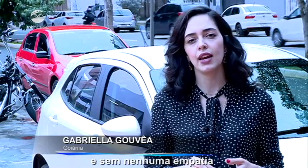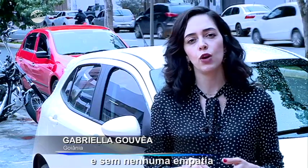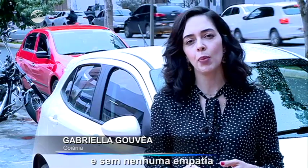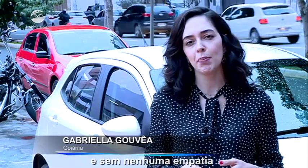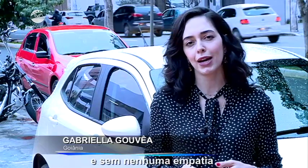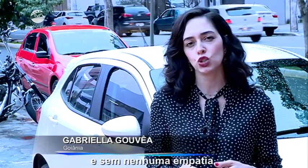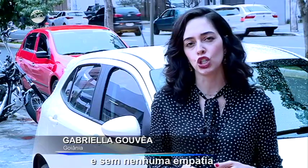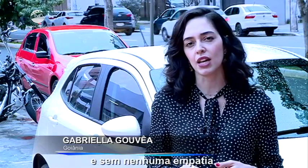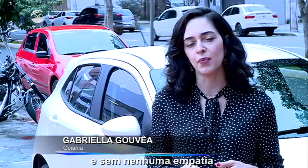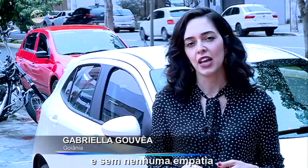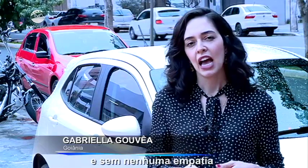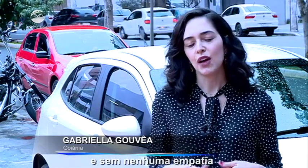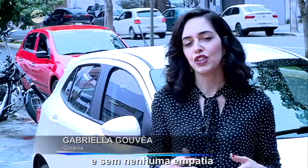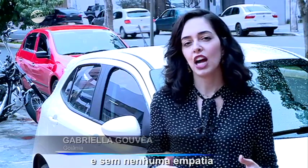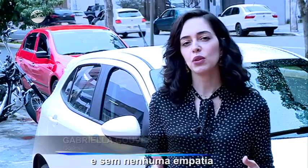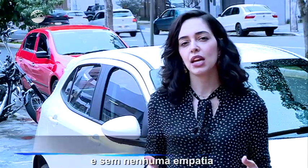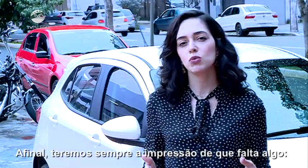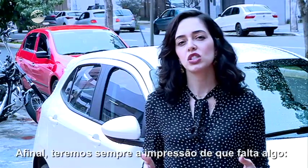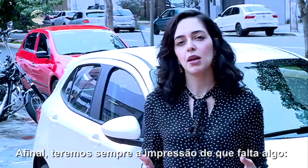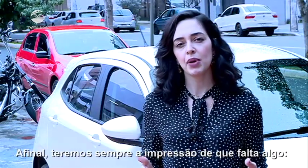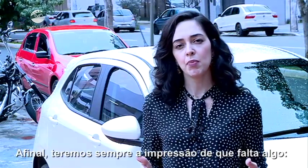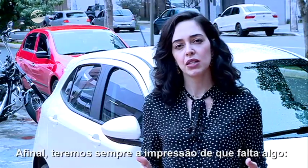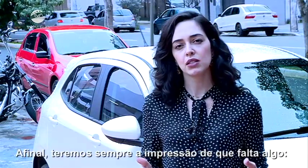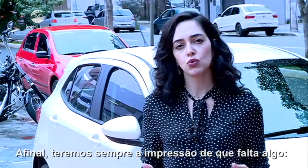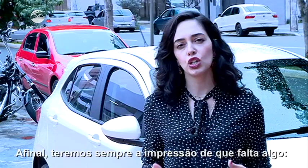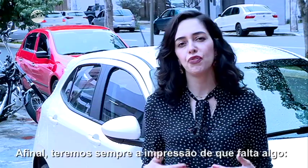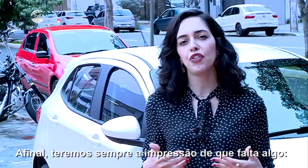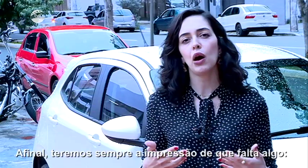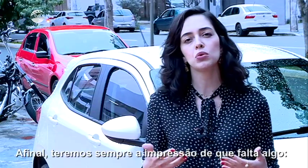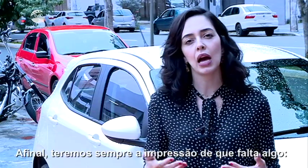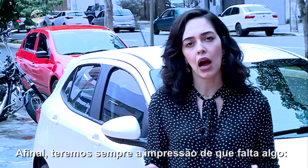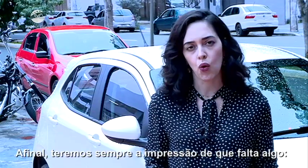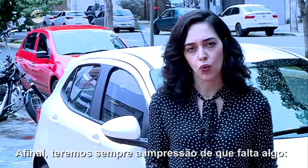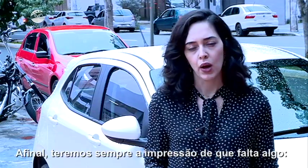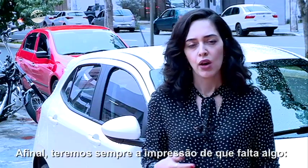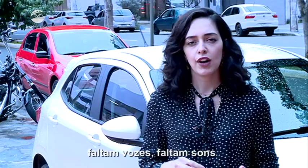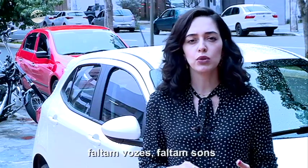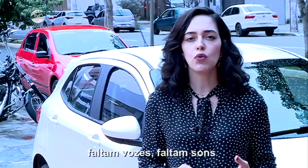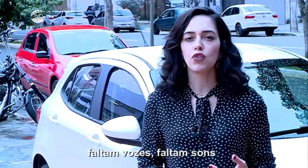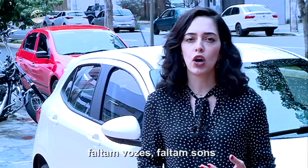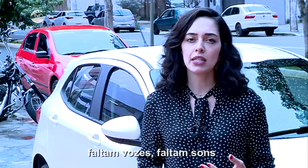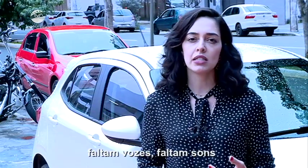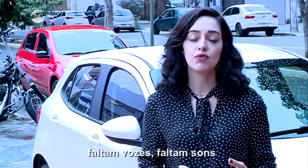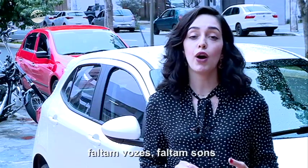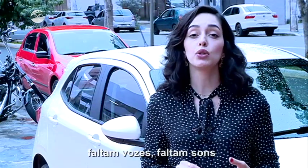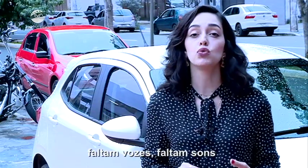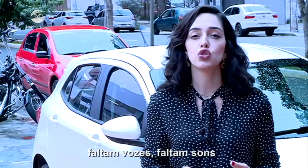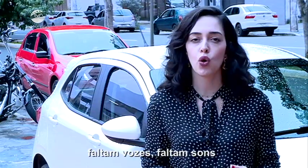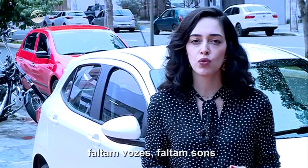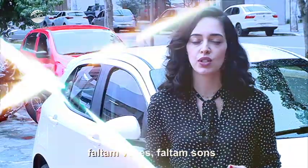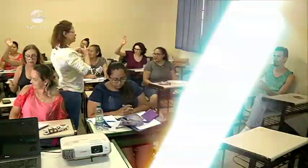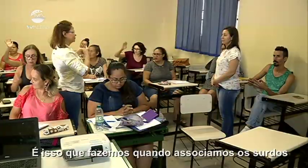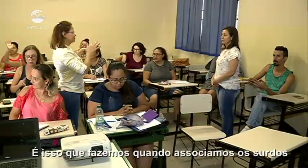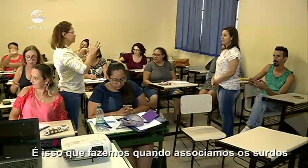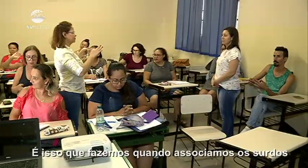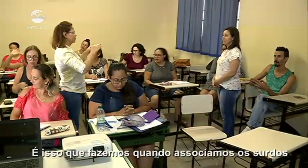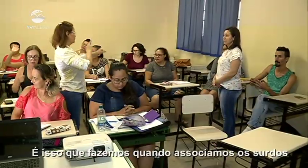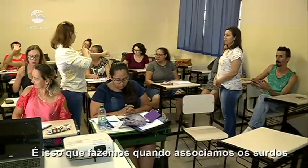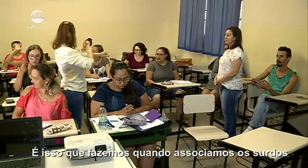nenhuma empatia. Afinal, teremos sempre a impressão de que falta algo. Faltam vozes, faltam sons. É isso que fazemos